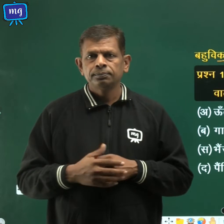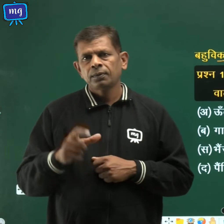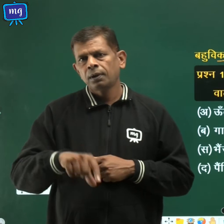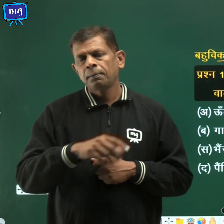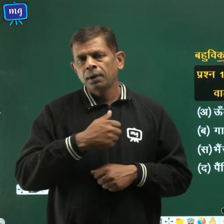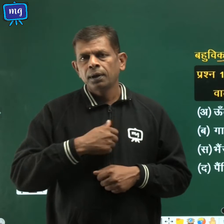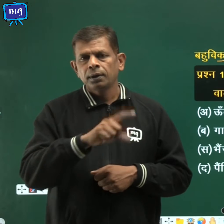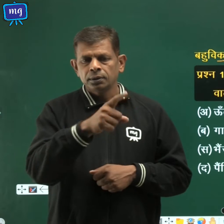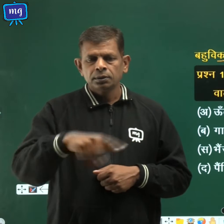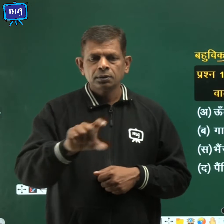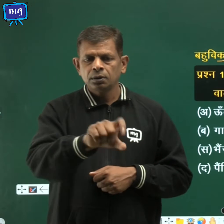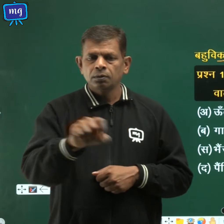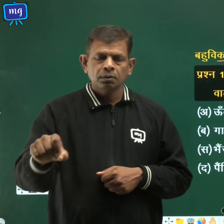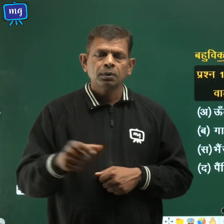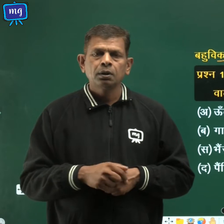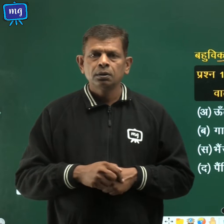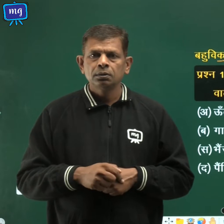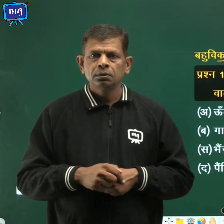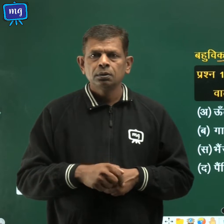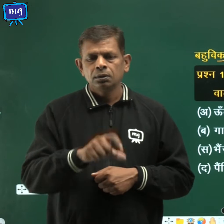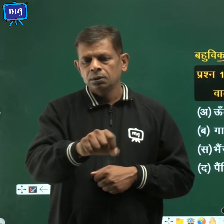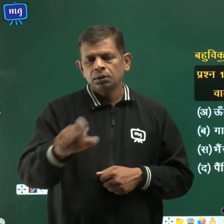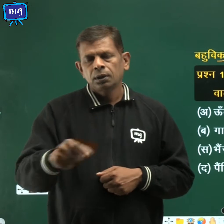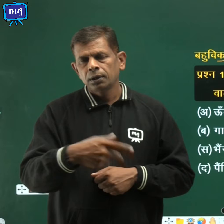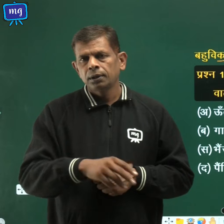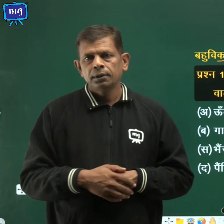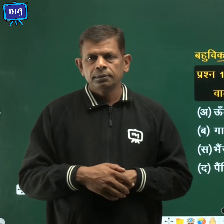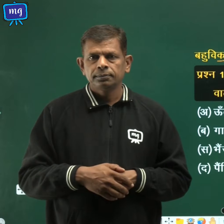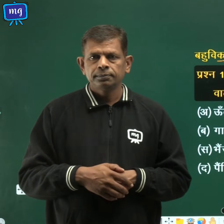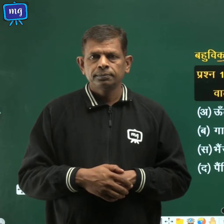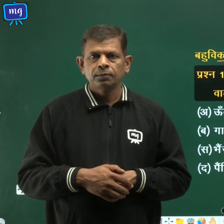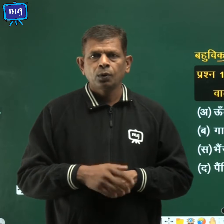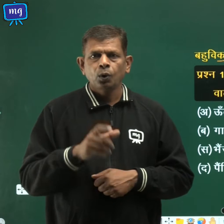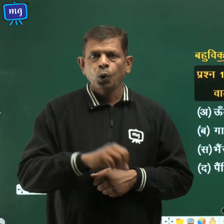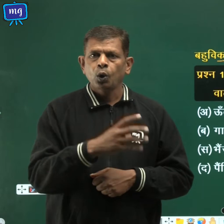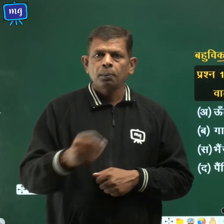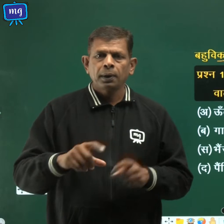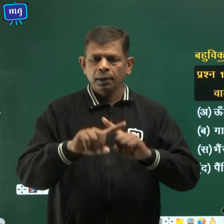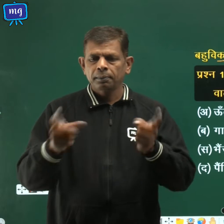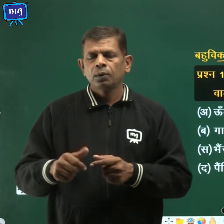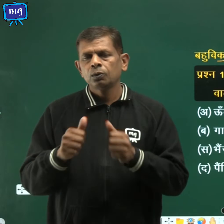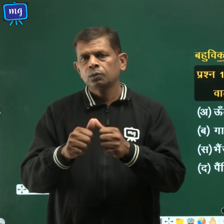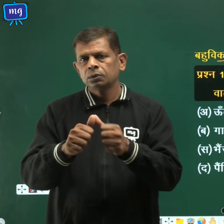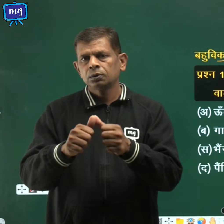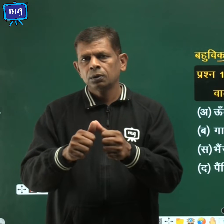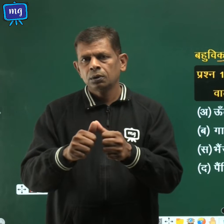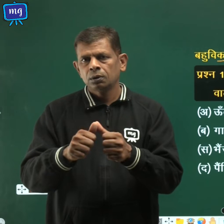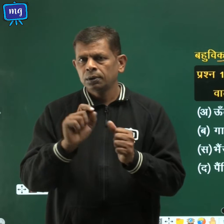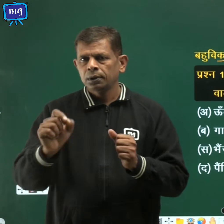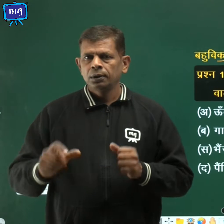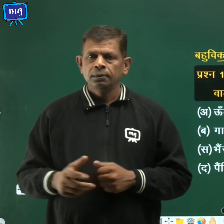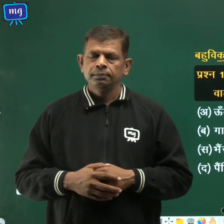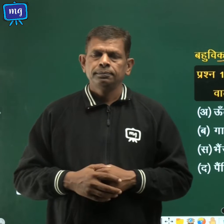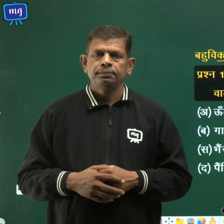हमें एक सही विकल्प का चयन करना है और ब्रैकेट में उत्तर लिखना है।